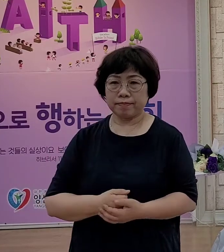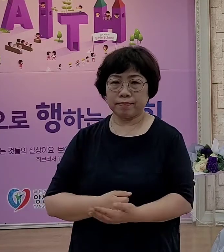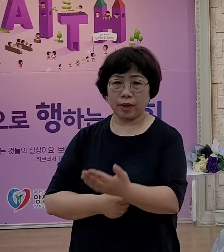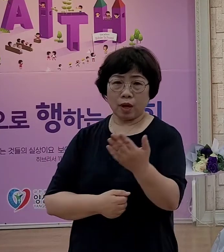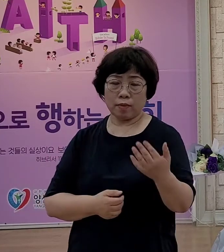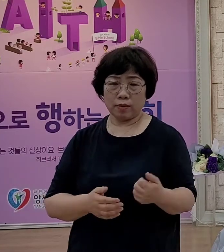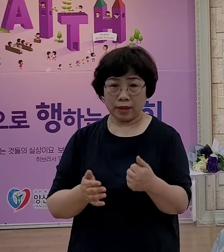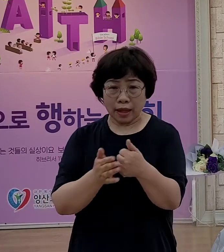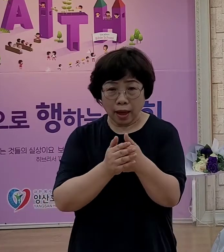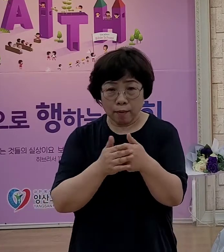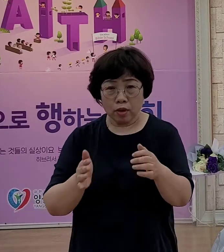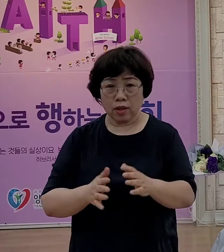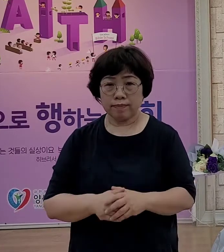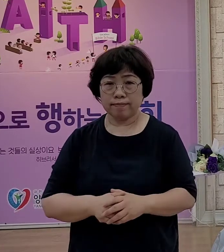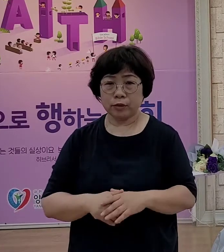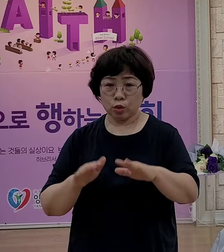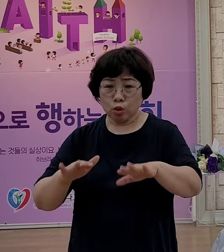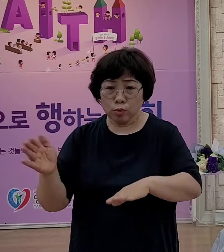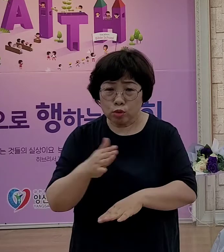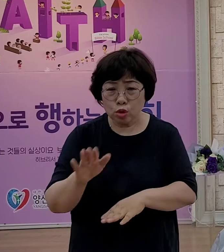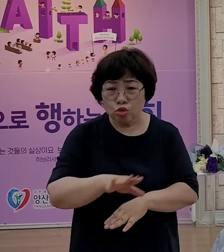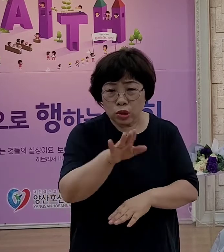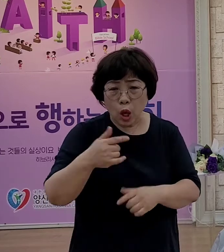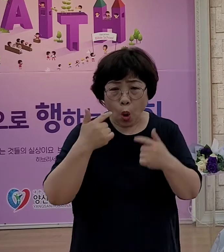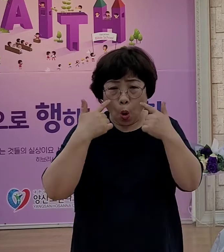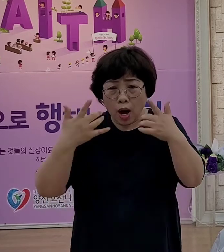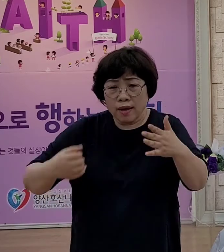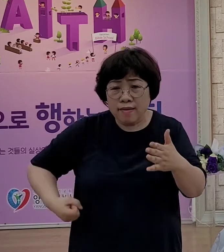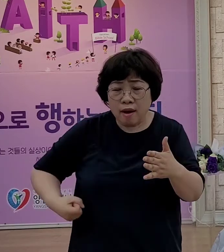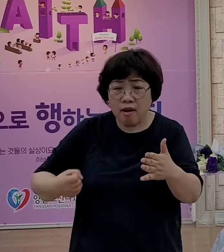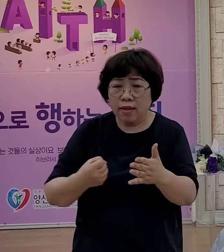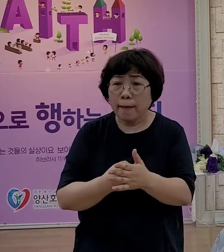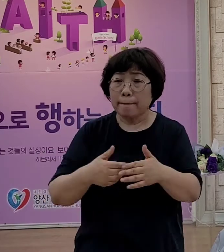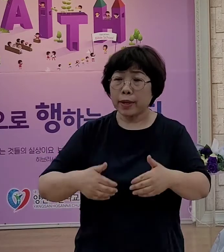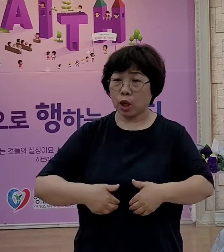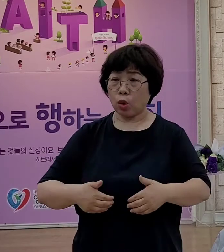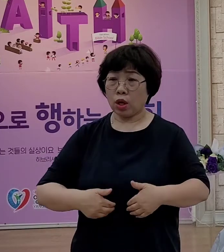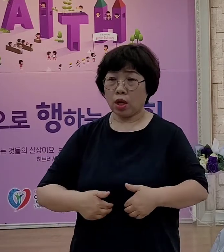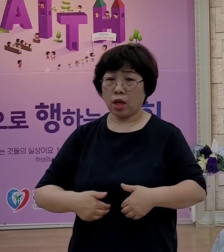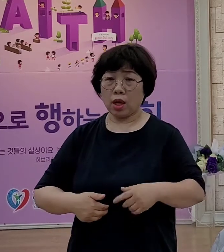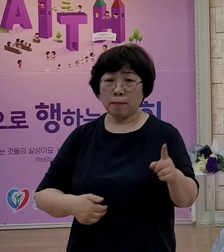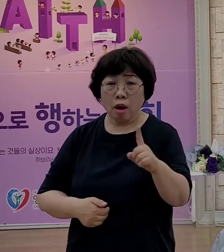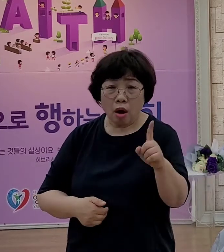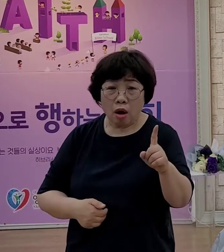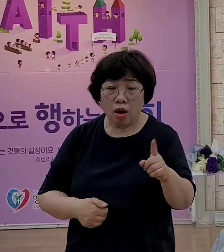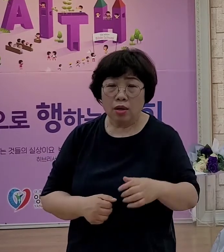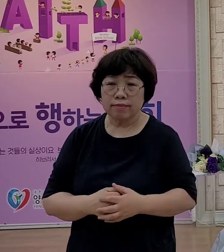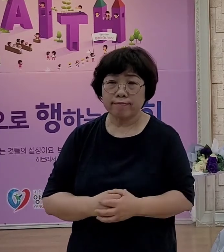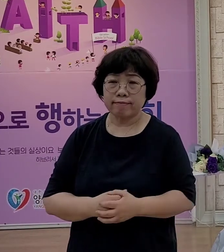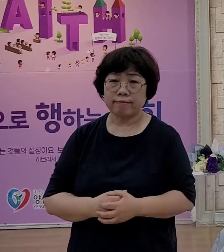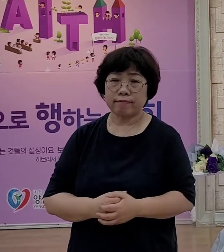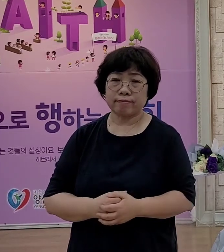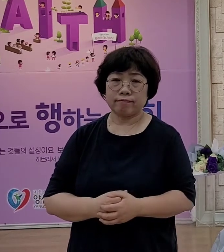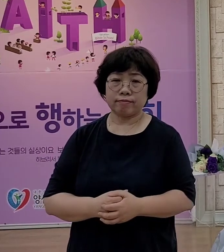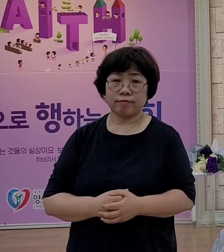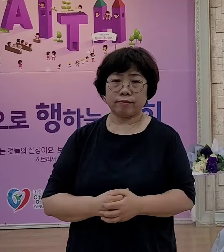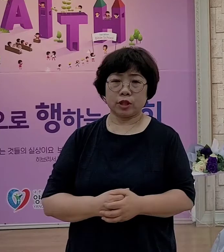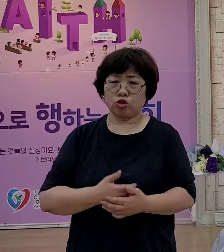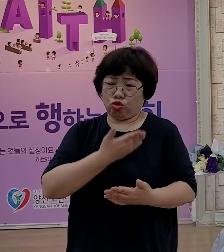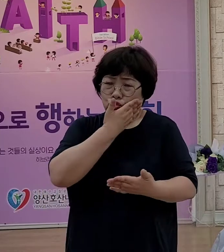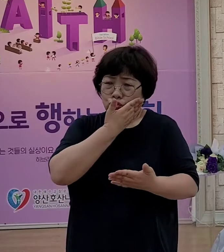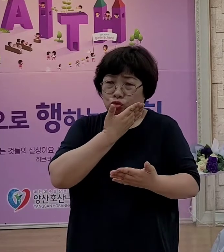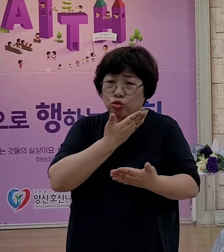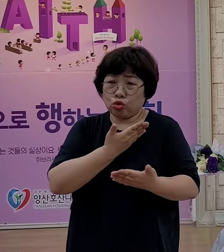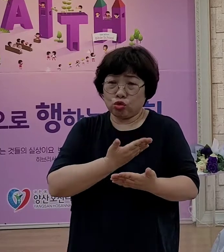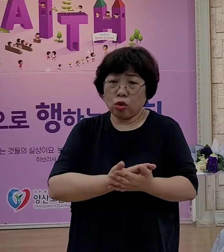여러분 그러므로 오늘부터 우리는 분명히 결심을 해요. 무엇을 결심해야 되느냐?